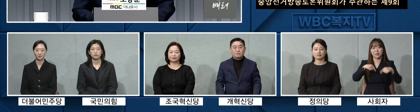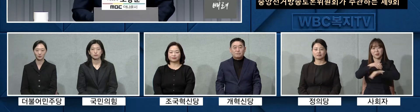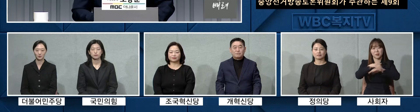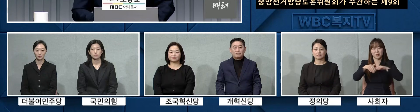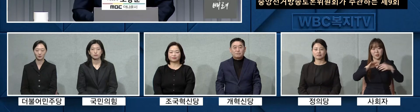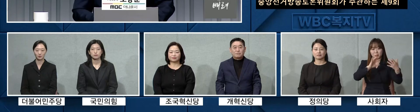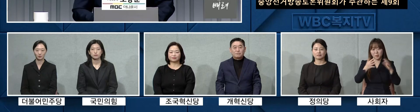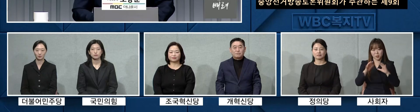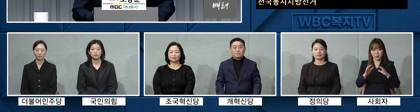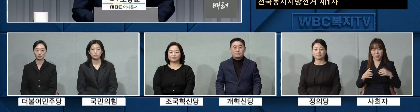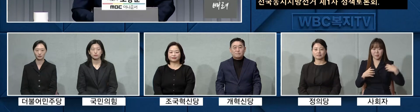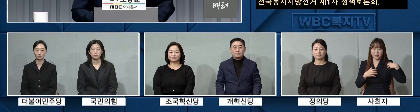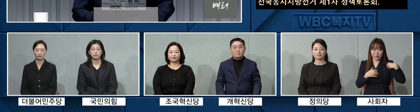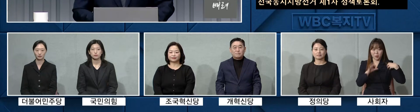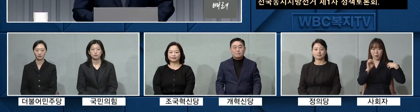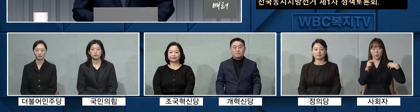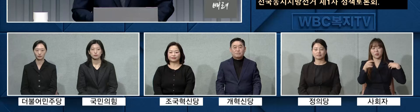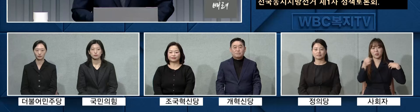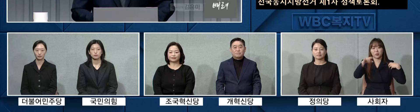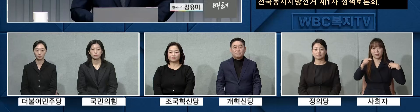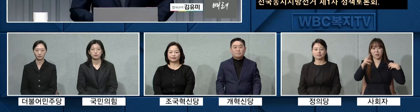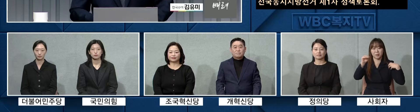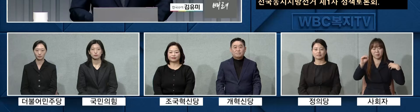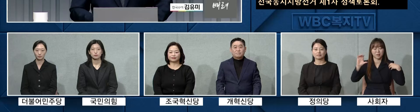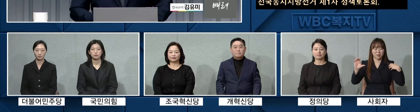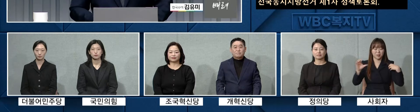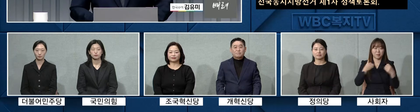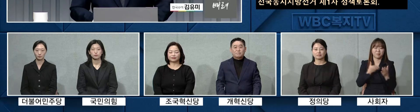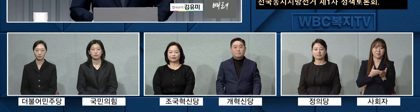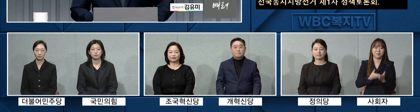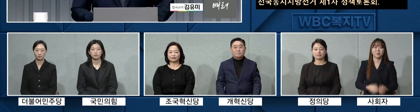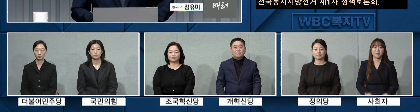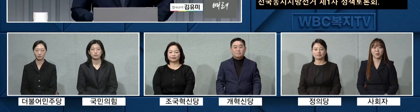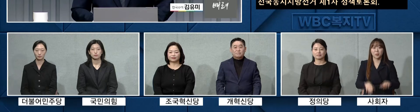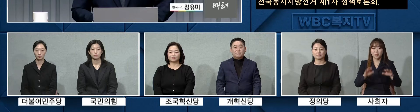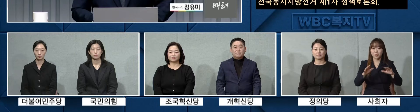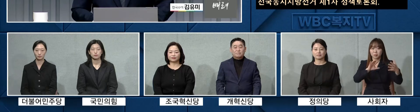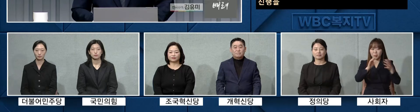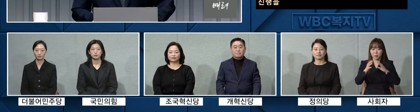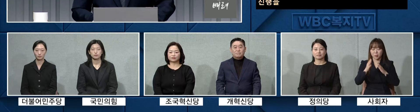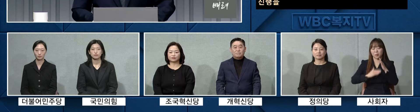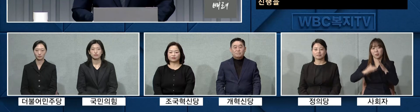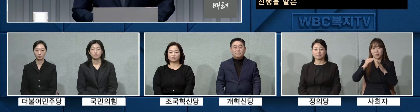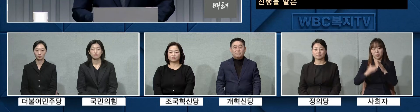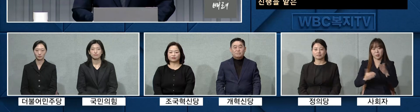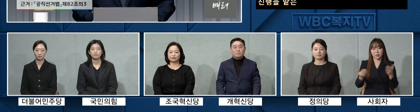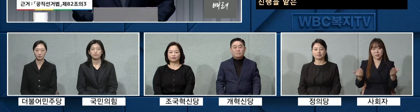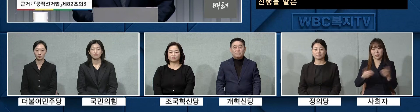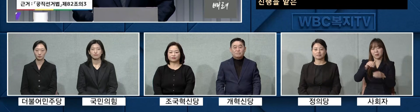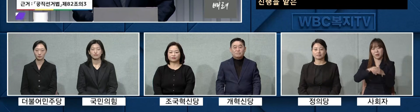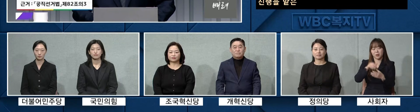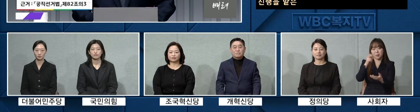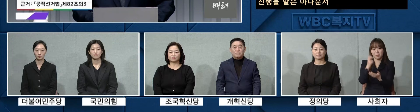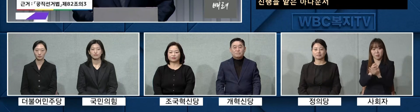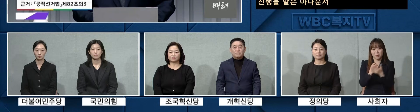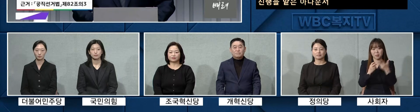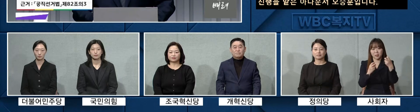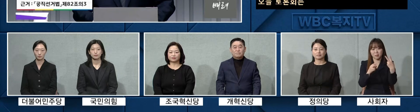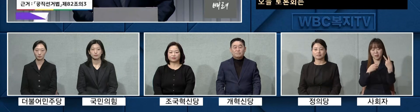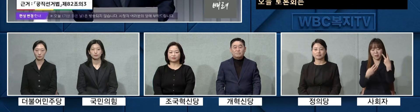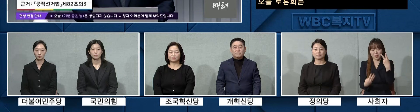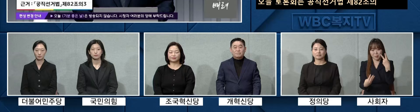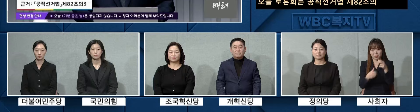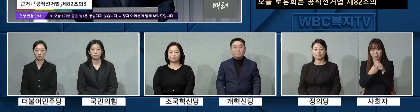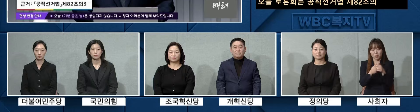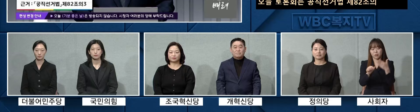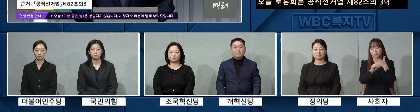정책토론회 진행을 맡은 아나운서 오승훈입니다. 오늘 토론회는 공직선거법 제82조의 3에 따라 6월에